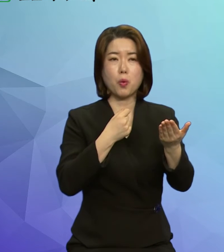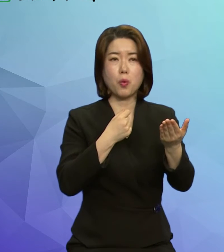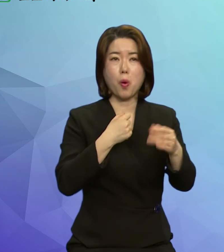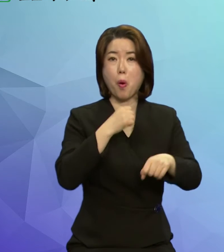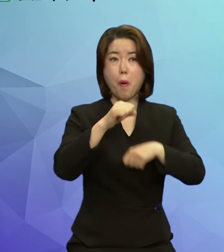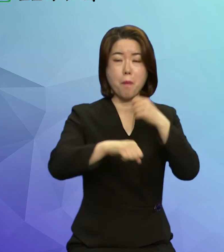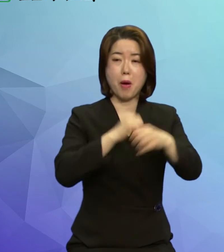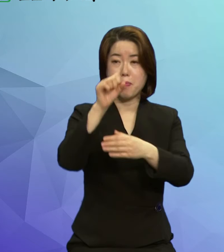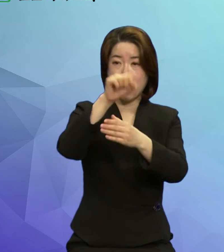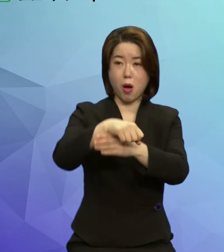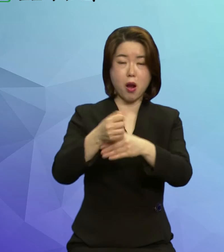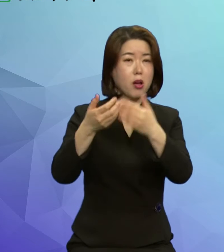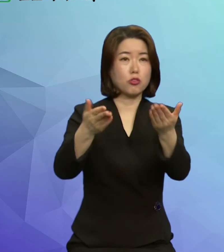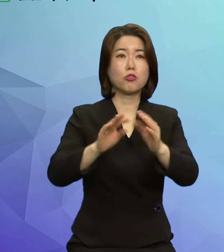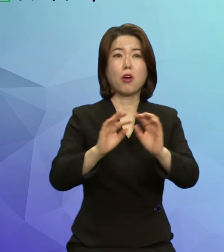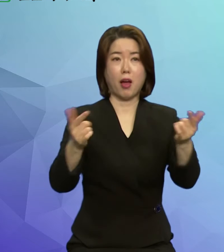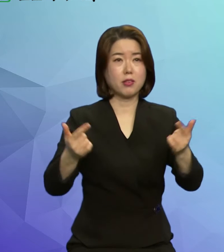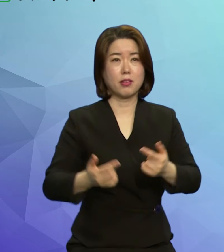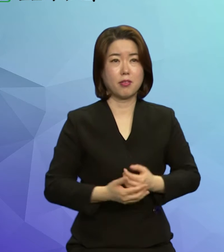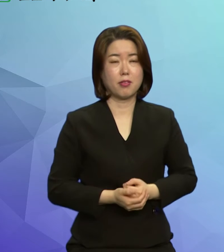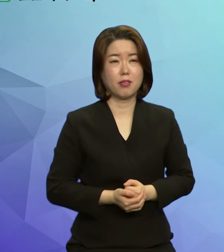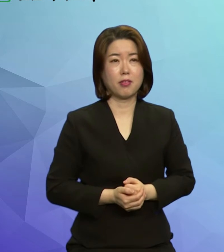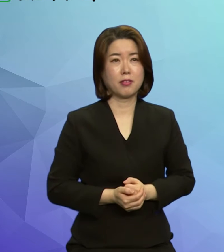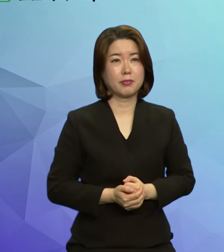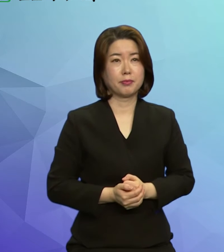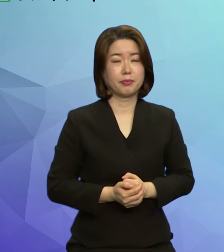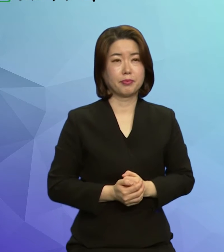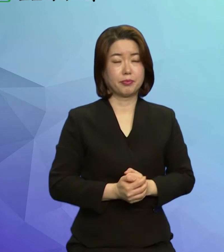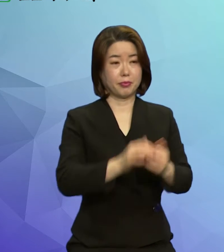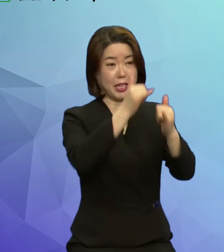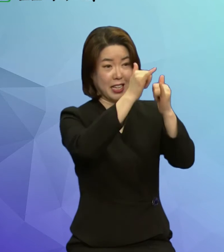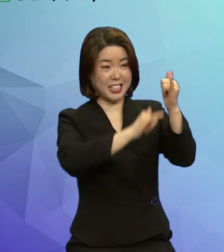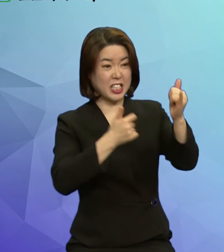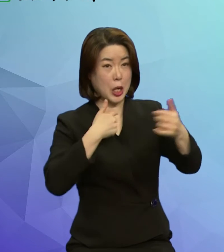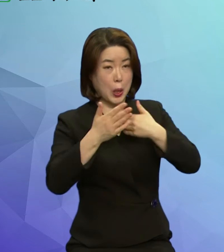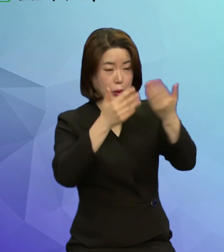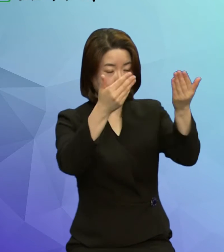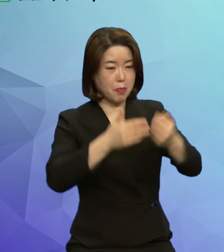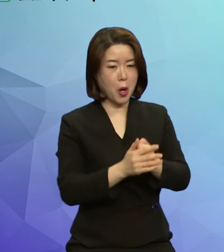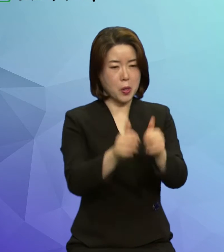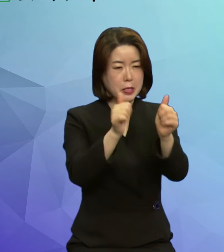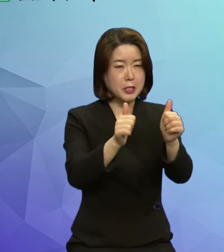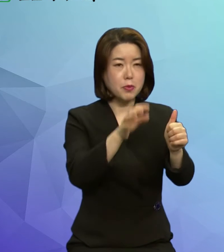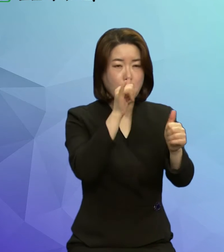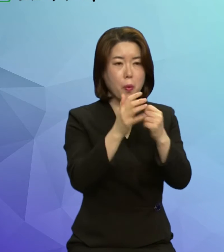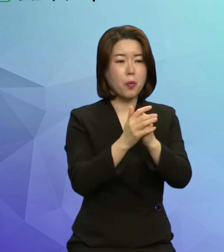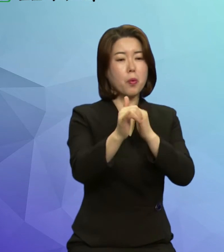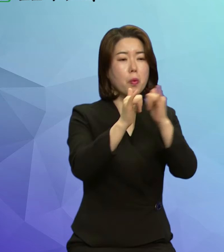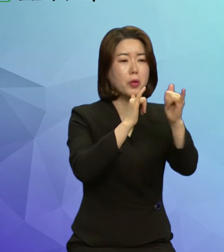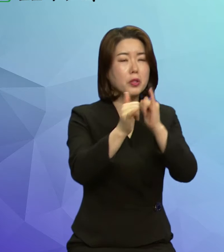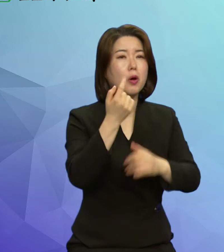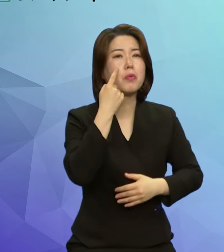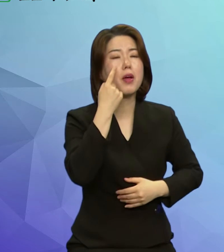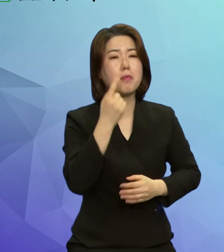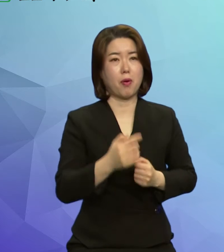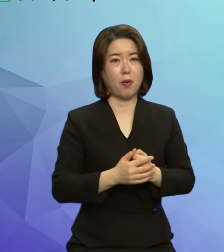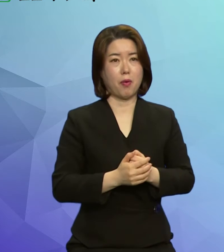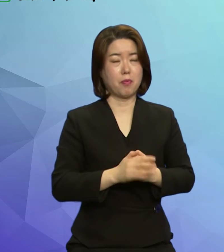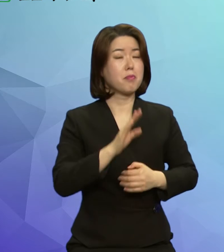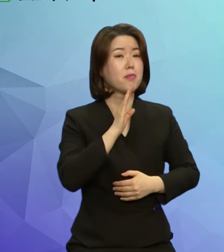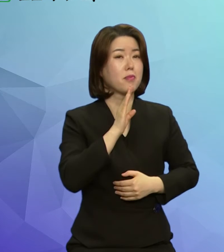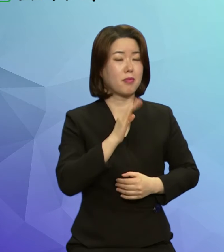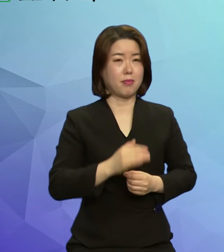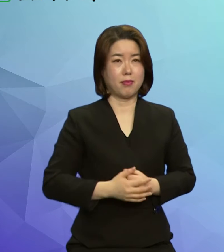아무나 허락하는 거 아닙니다. 이력서도 받고 심사도 하고 인터뷰도 하고